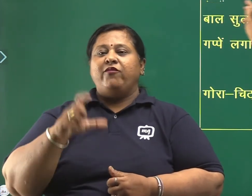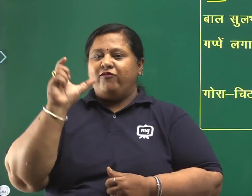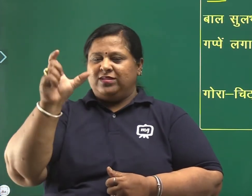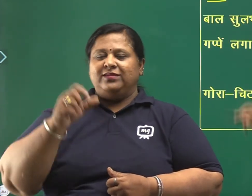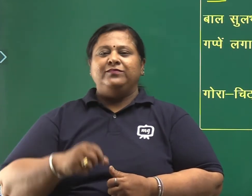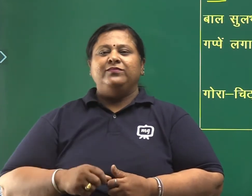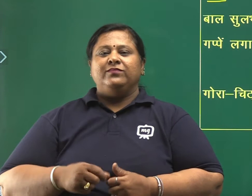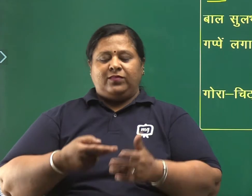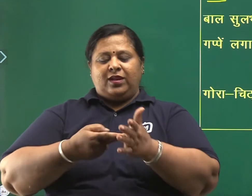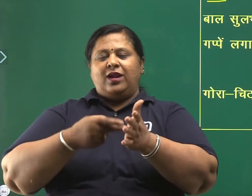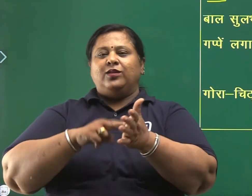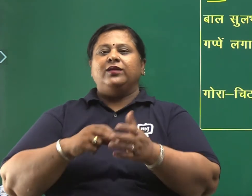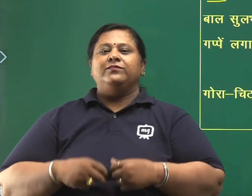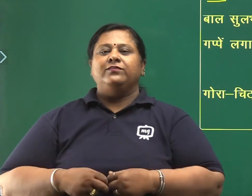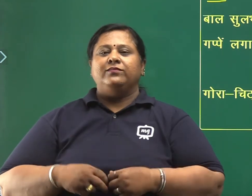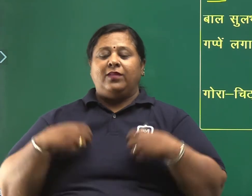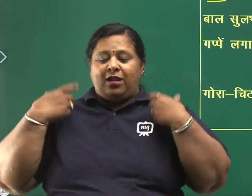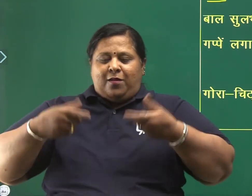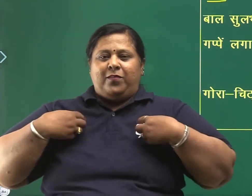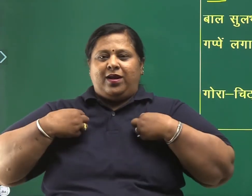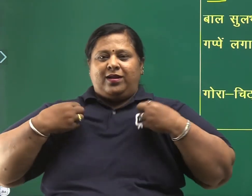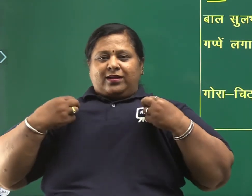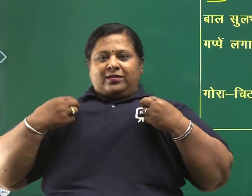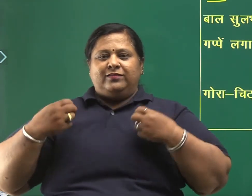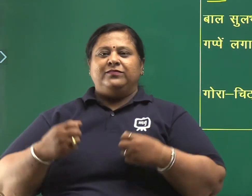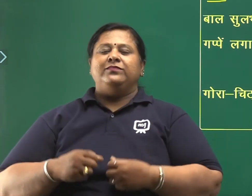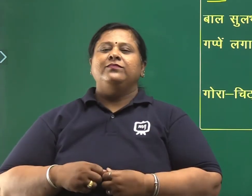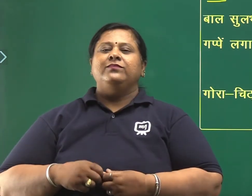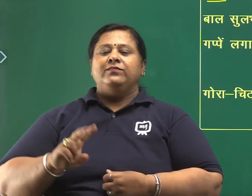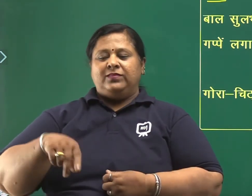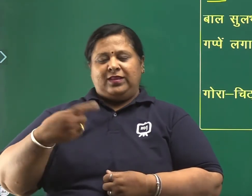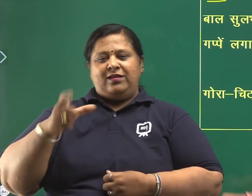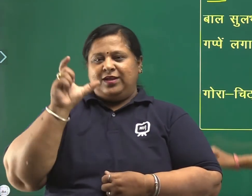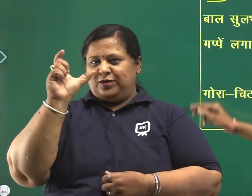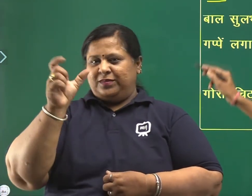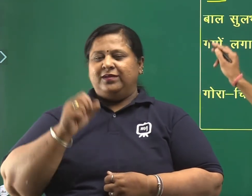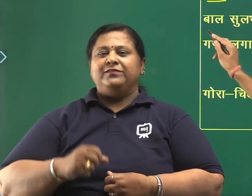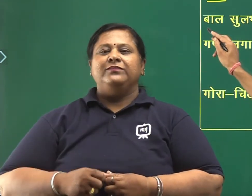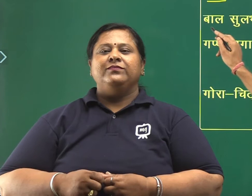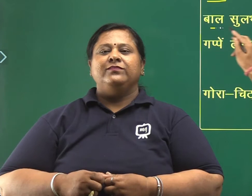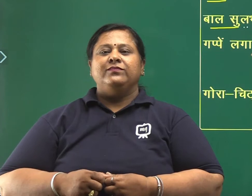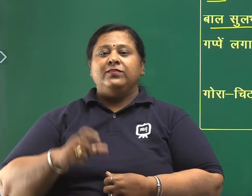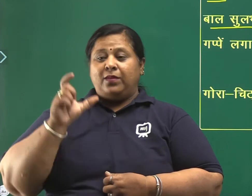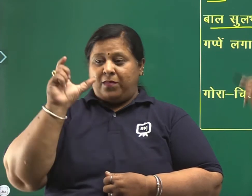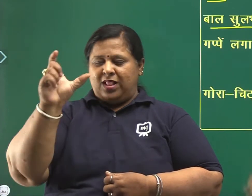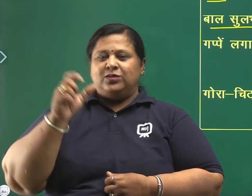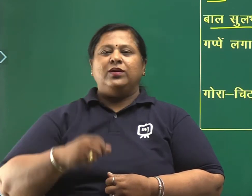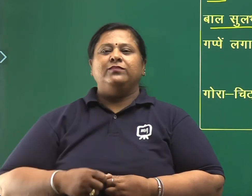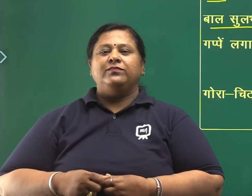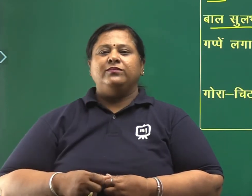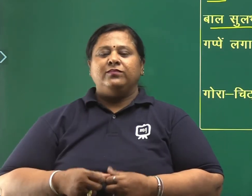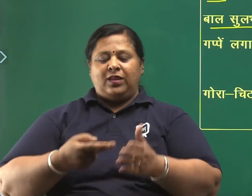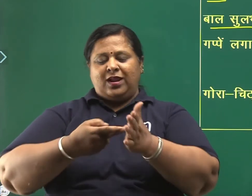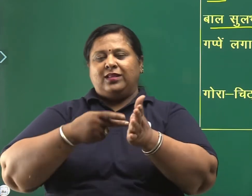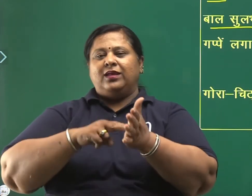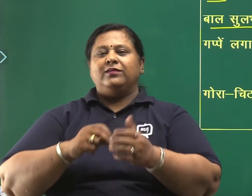वस्त्र, अर्थ होगा कपड़ा। आगे का शब्द देखते हैं बाल सुलभ,